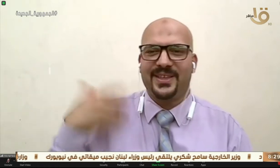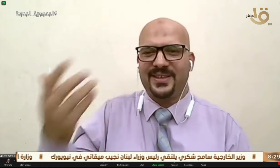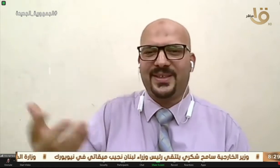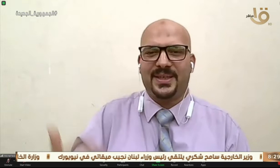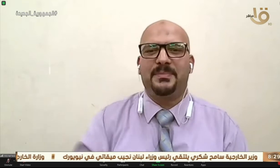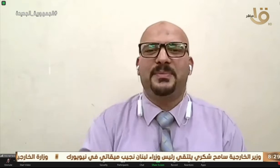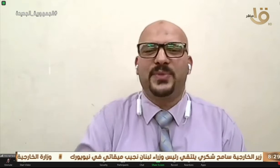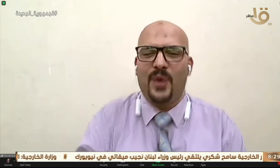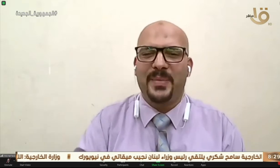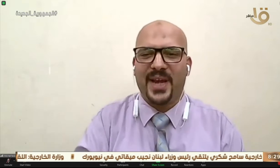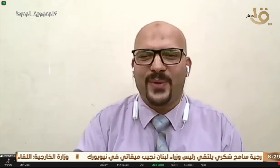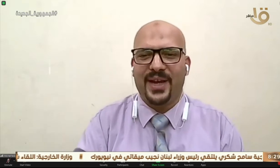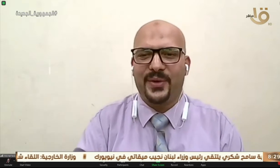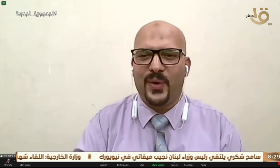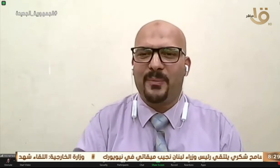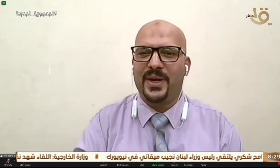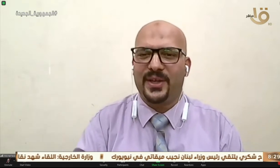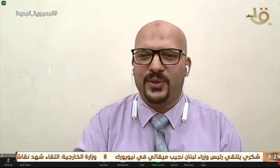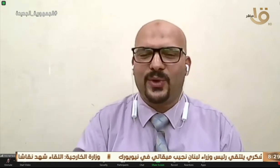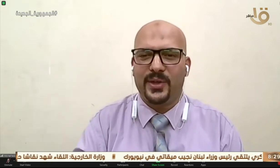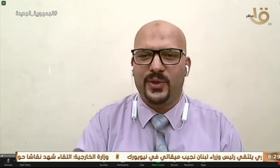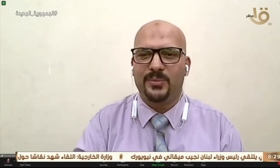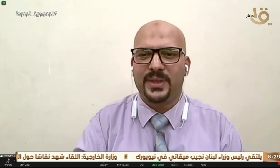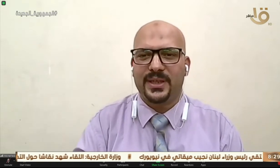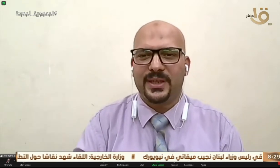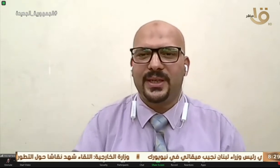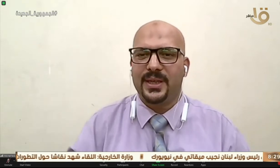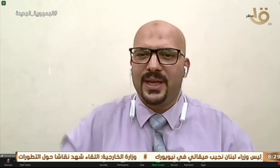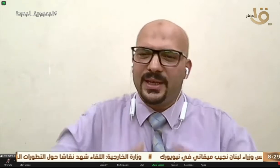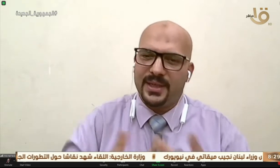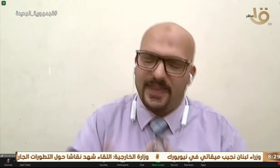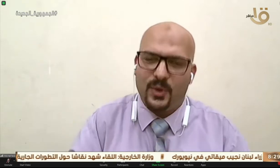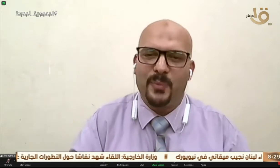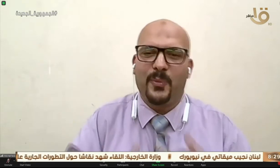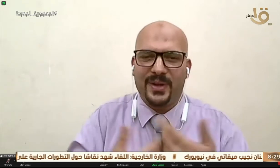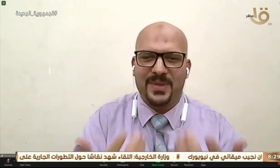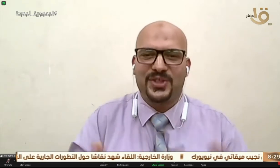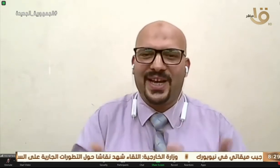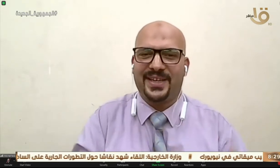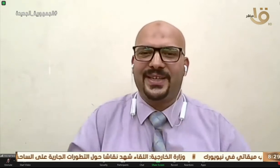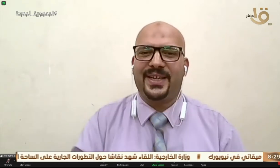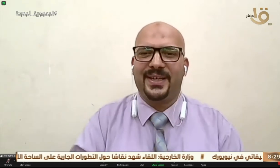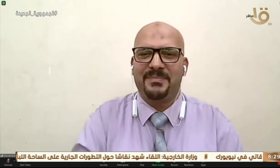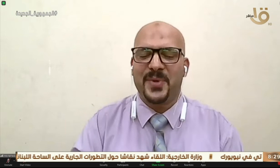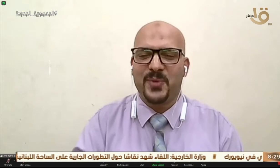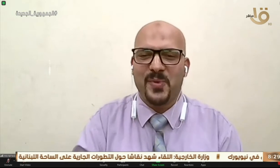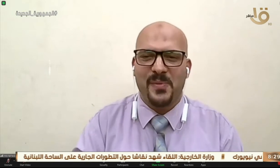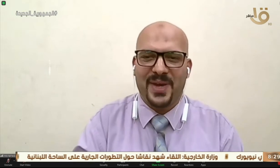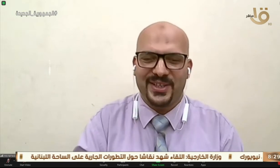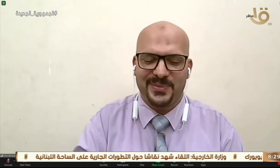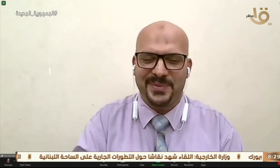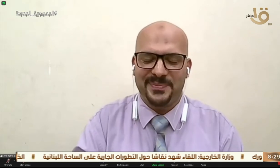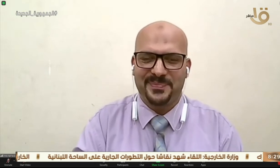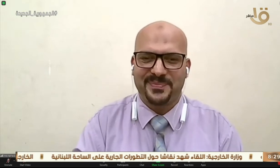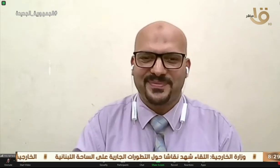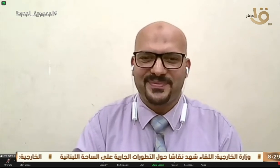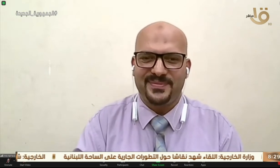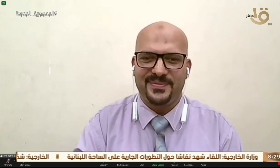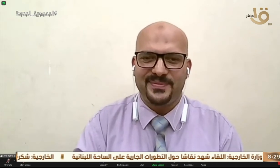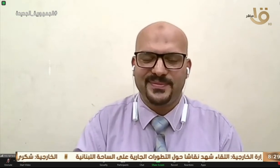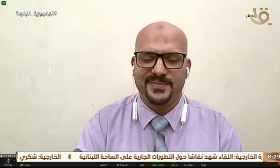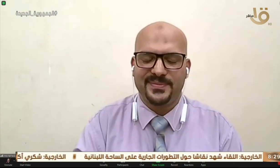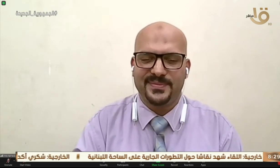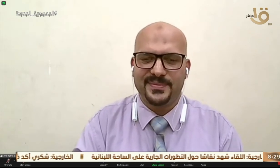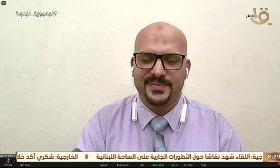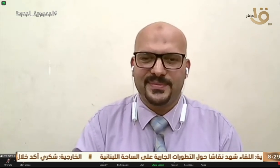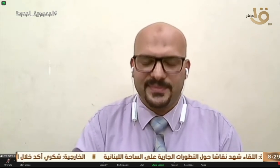you، نوع من أنواع إن هم يعرضوا عليهم الحب والمشاعر ما بينهم وما بين بعضهم. طيب